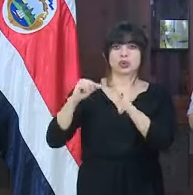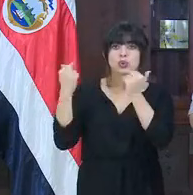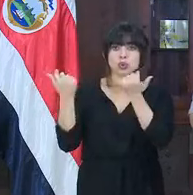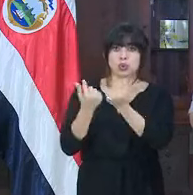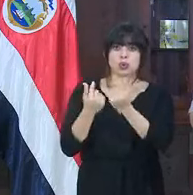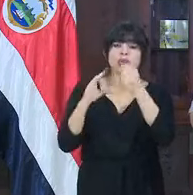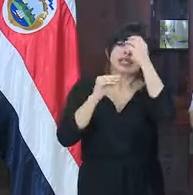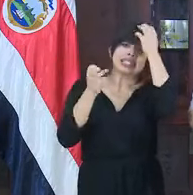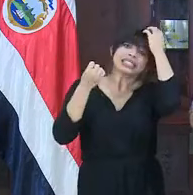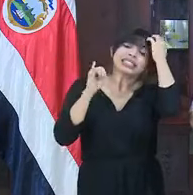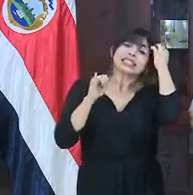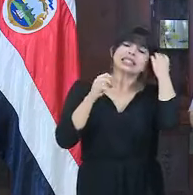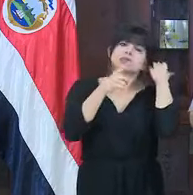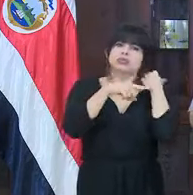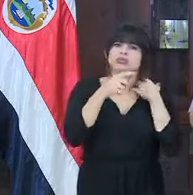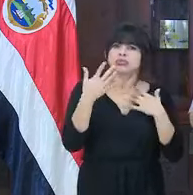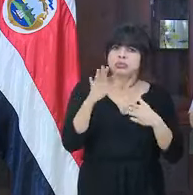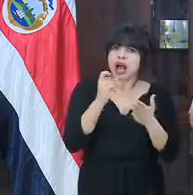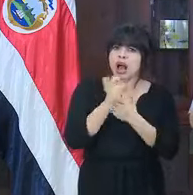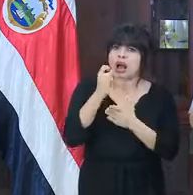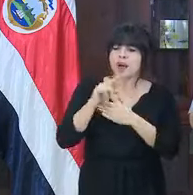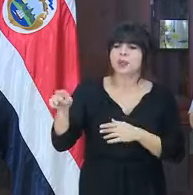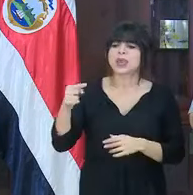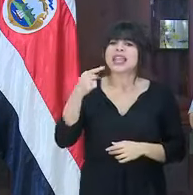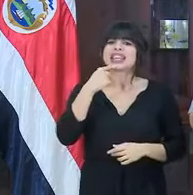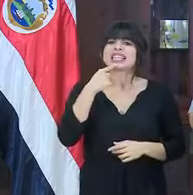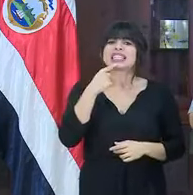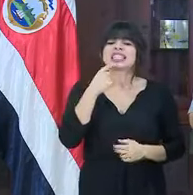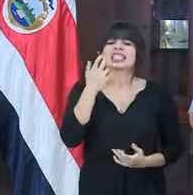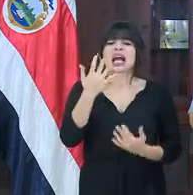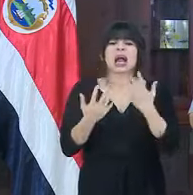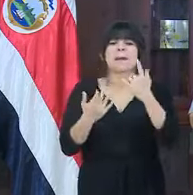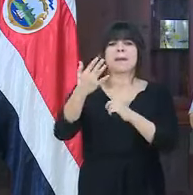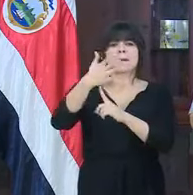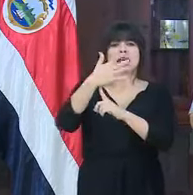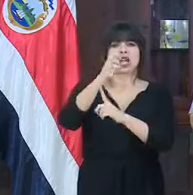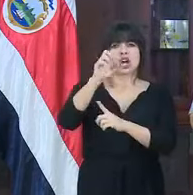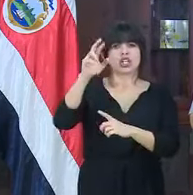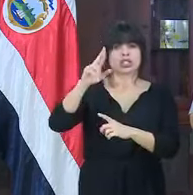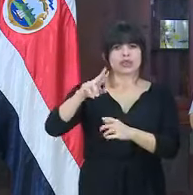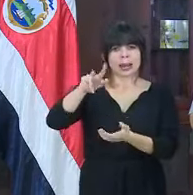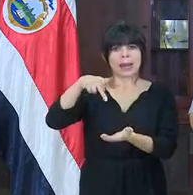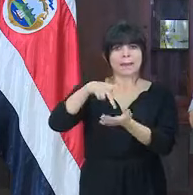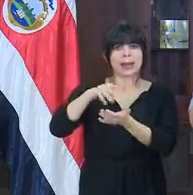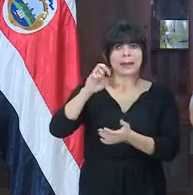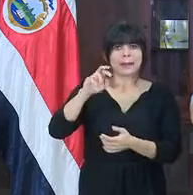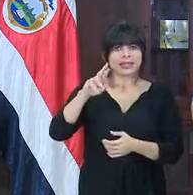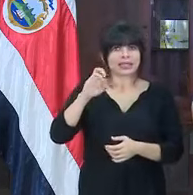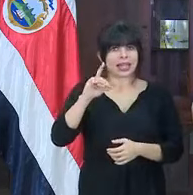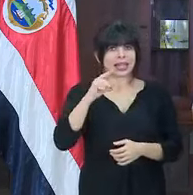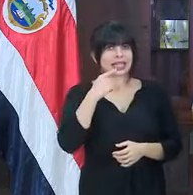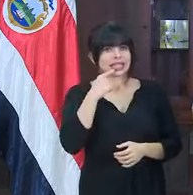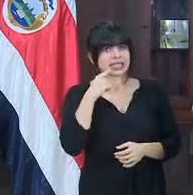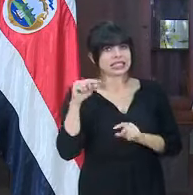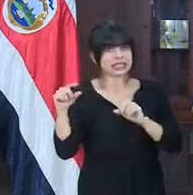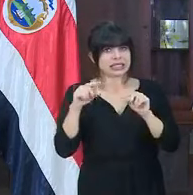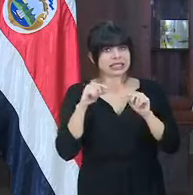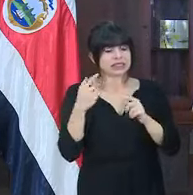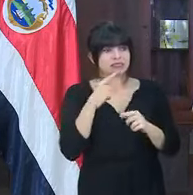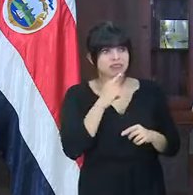y si se está investigando esto que ellos alegan que se quemó la bandera de Costa Rica en el Parque de la Merced. Muchas gracias. Muy bien.